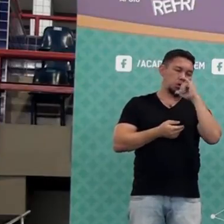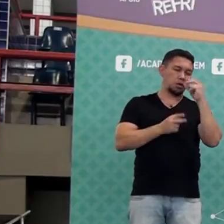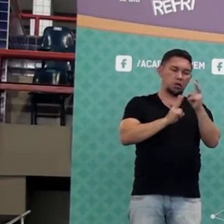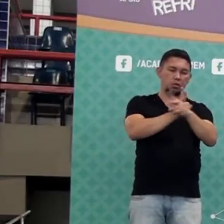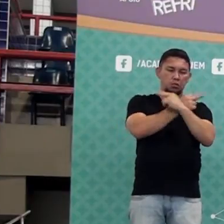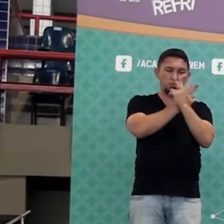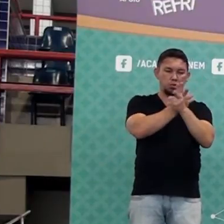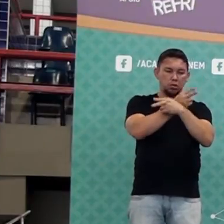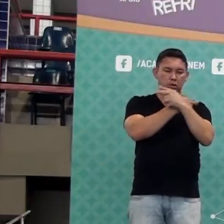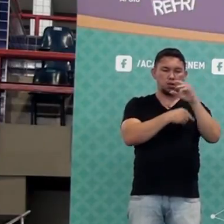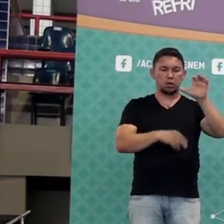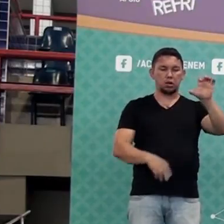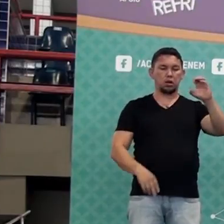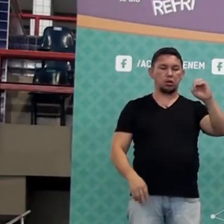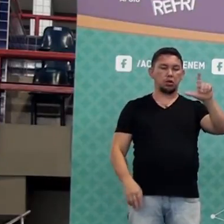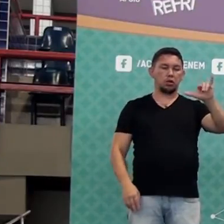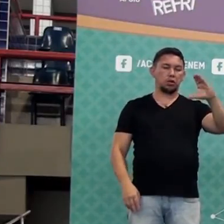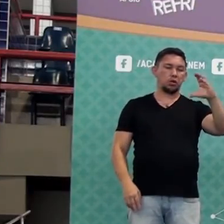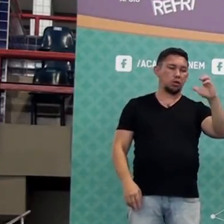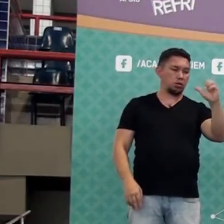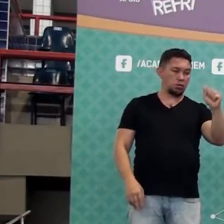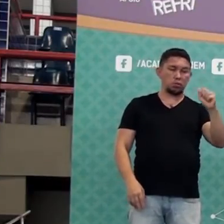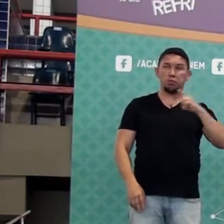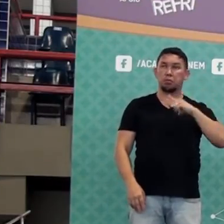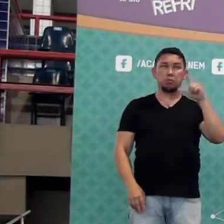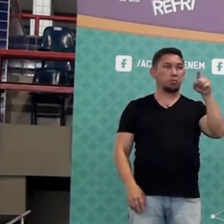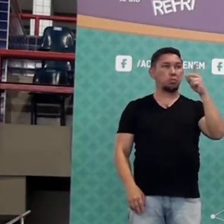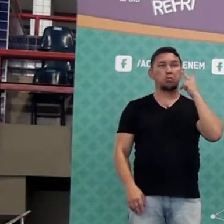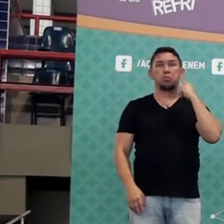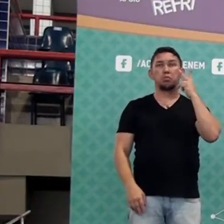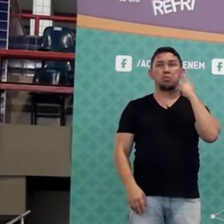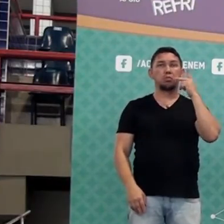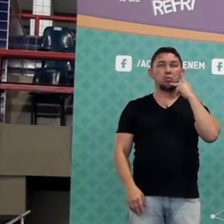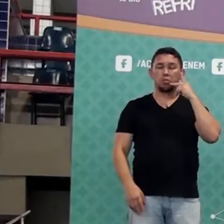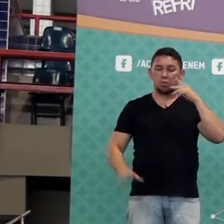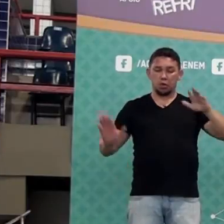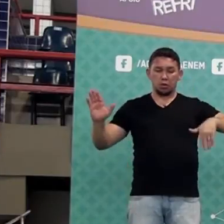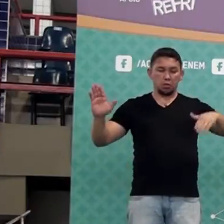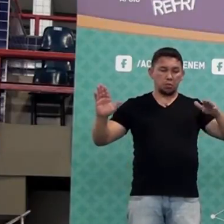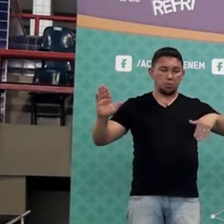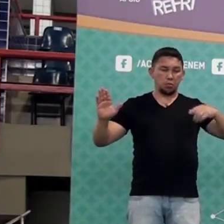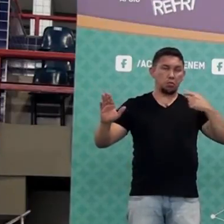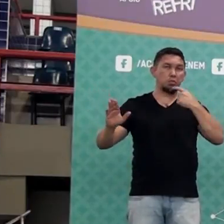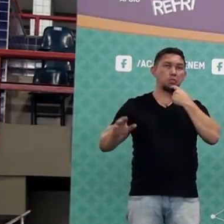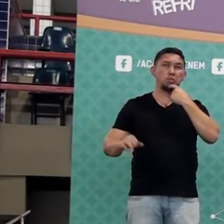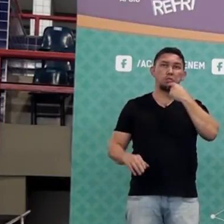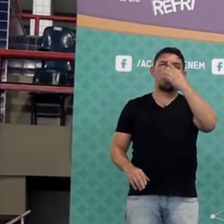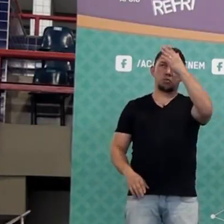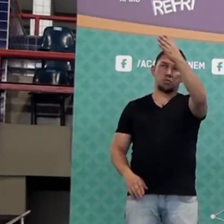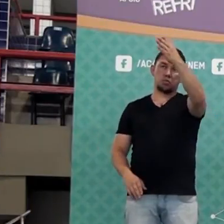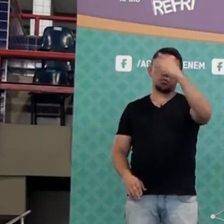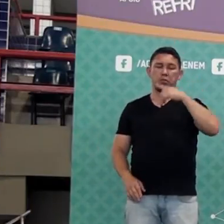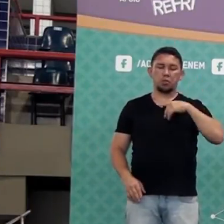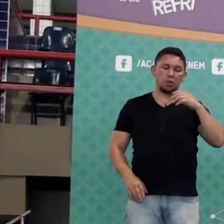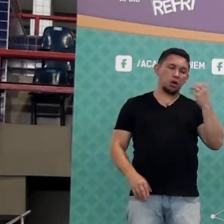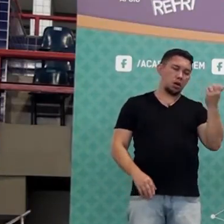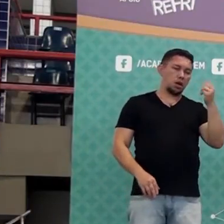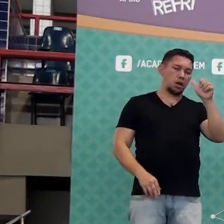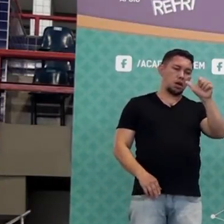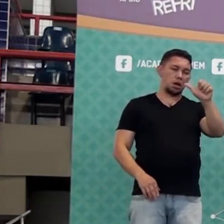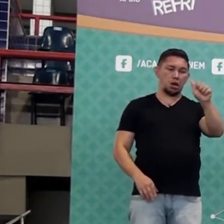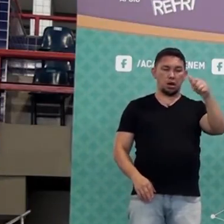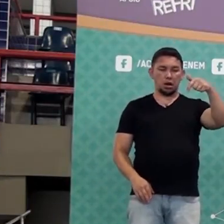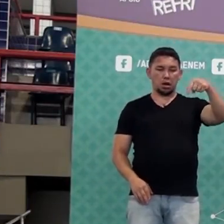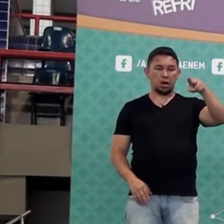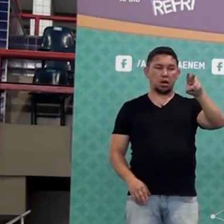eólica. E aqui no Ceará, qualquer litoral que se você for para o litoral aqui, começa com Aquiraz, né? Vai lá,